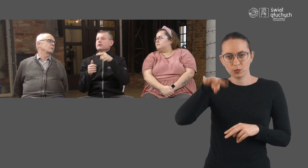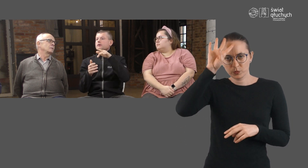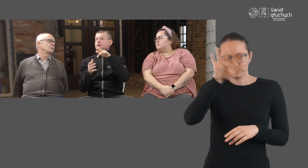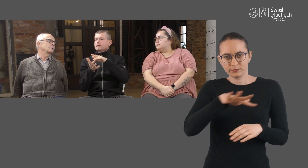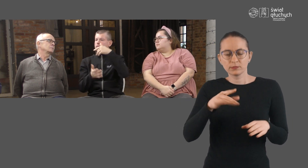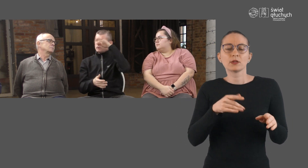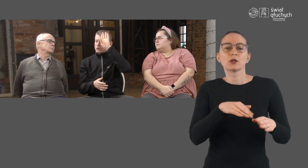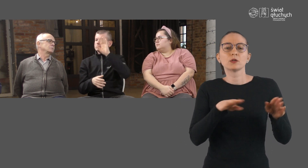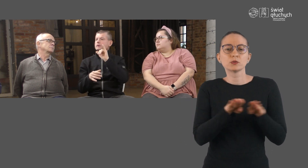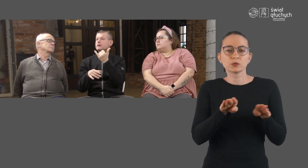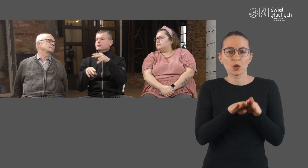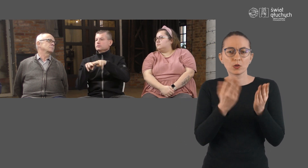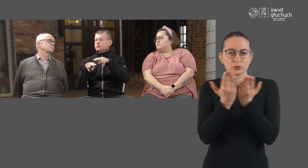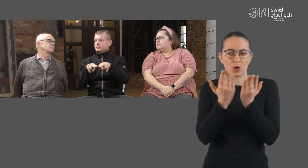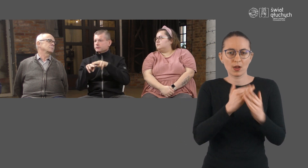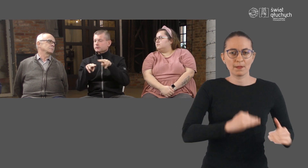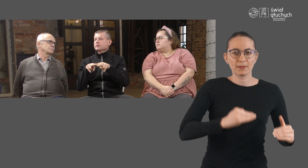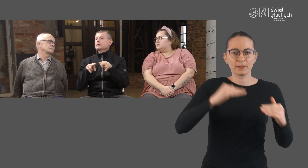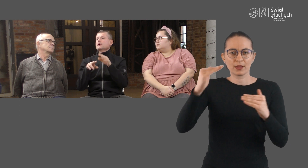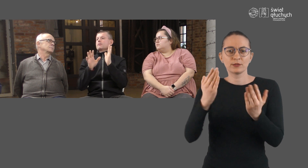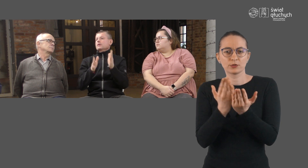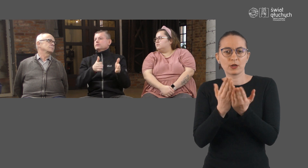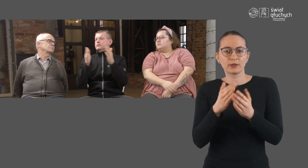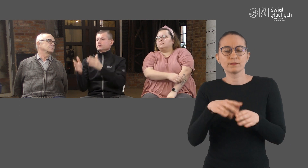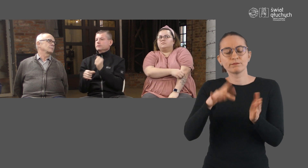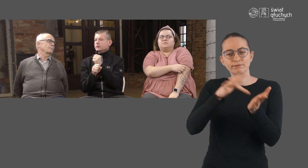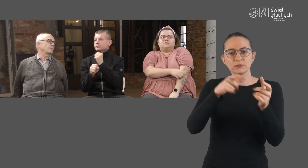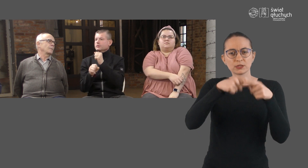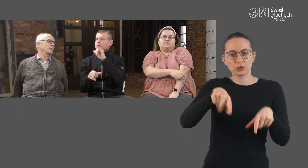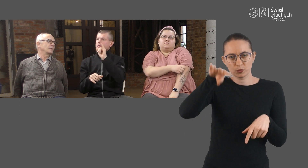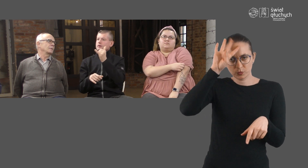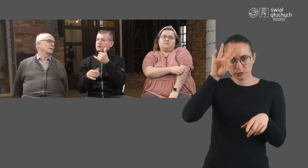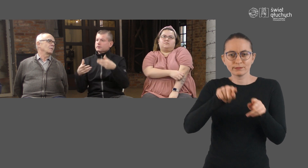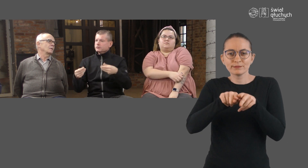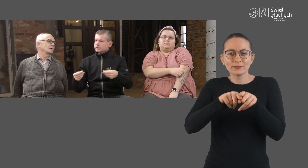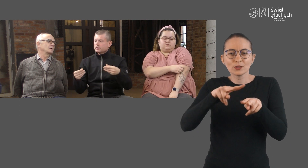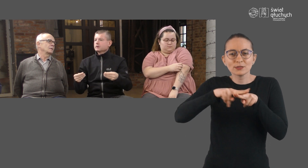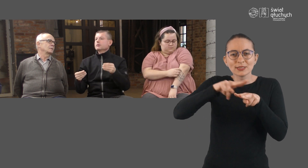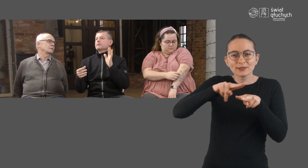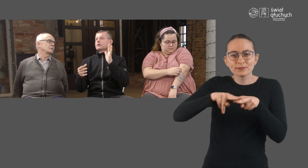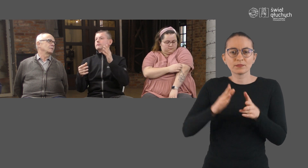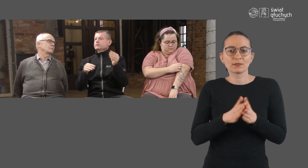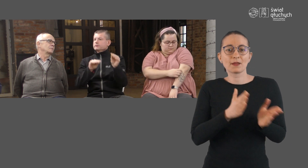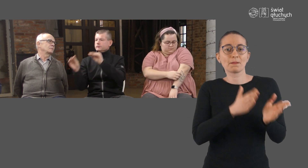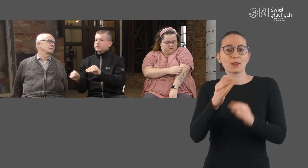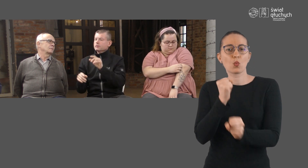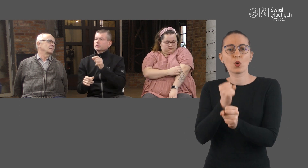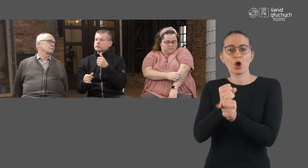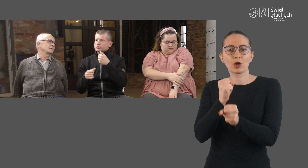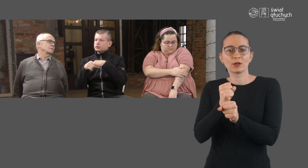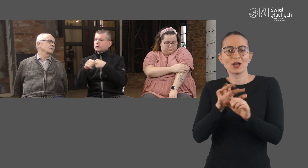szkoła zawodowa skończyłem w Łodzi jako ślusarz. Potem zacząłem pracować jako